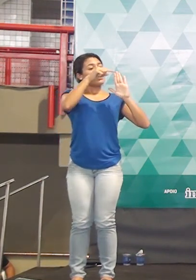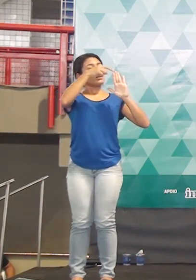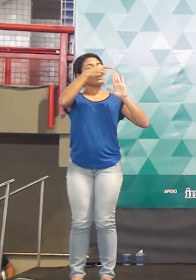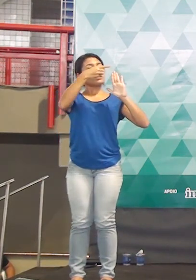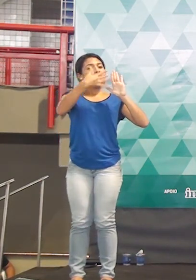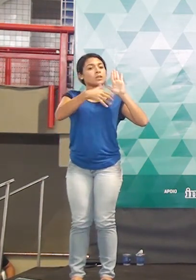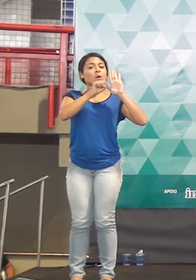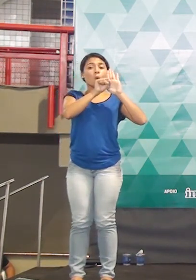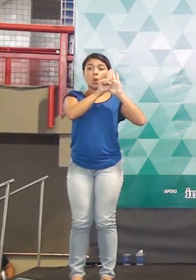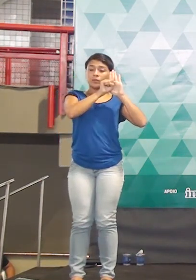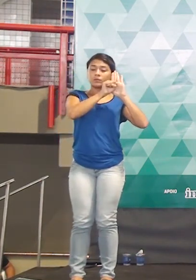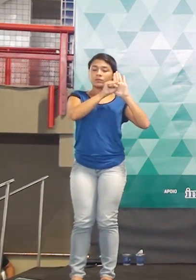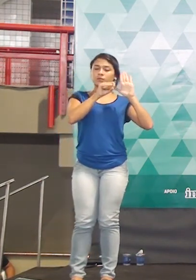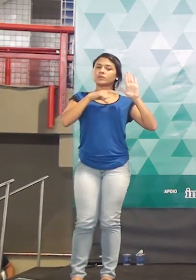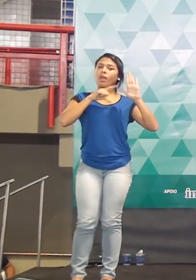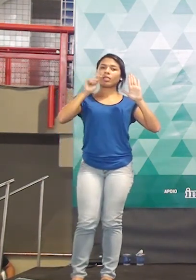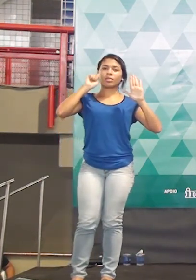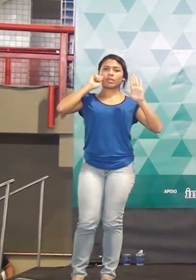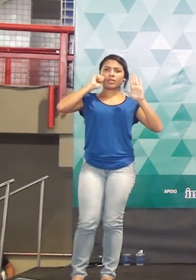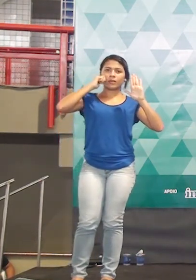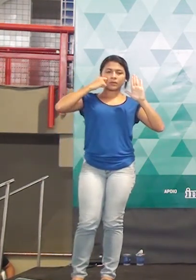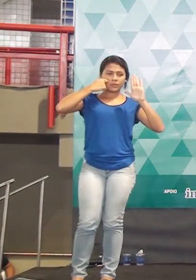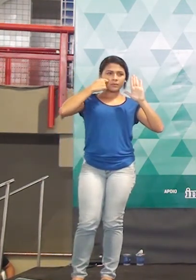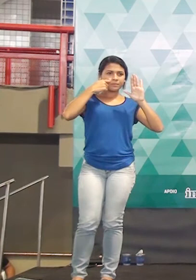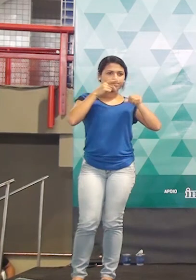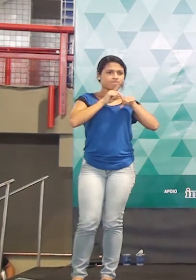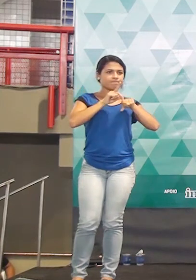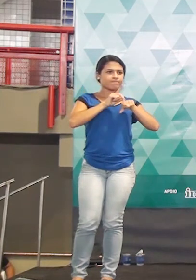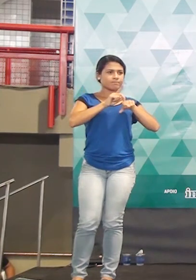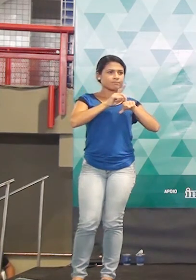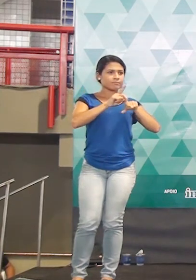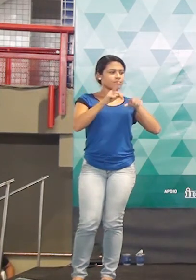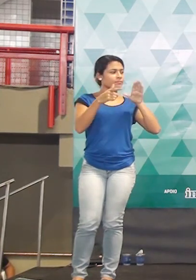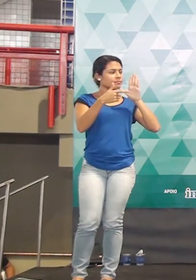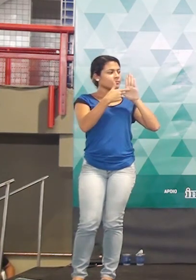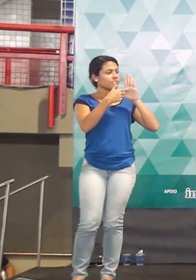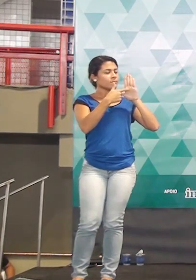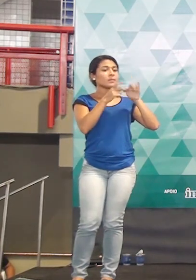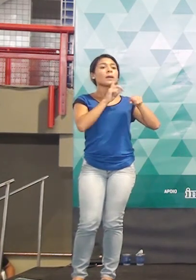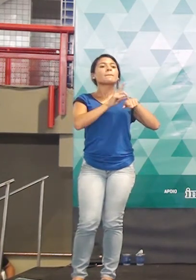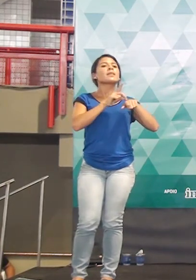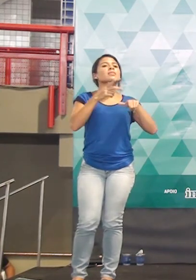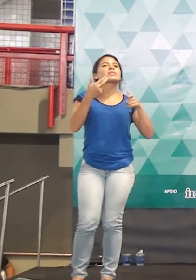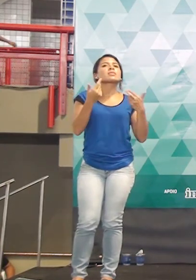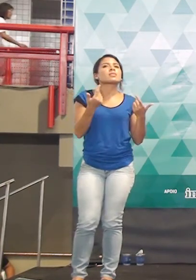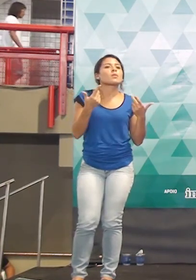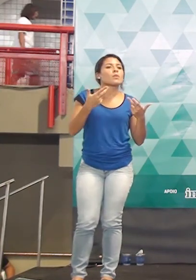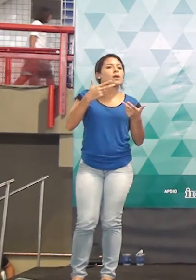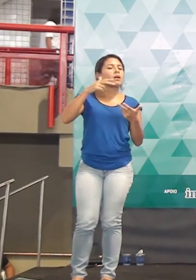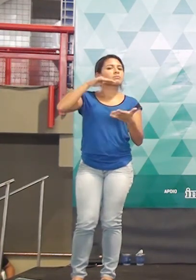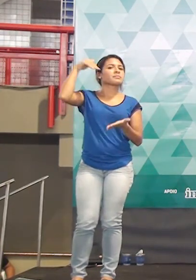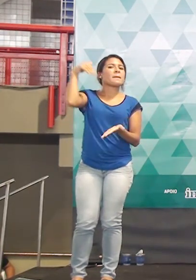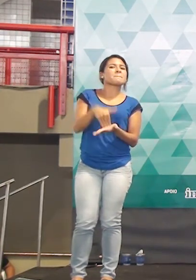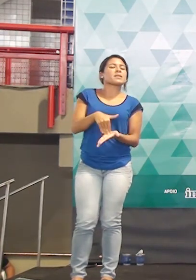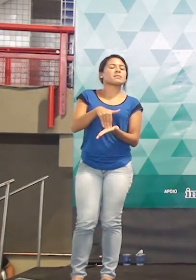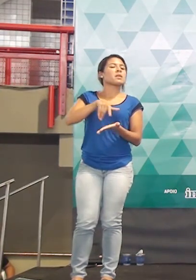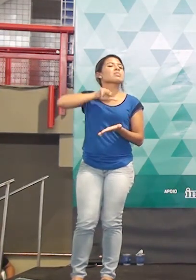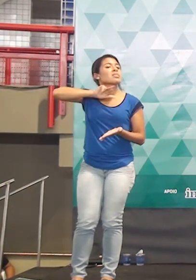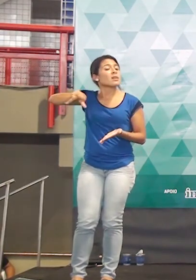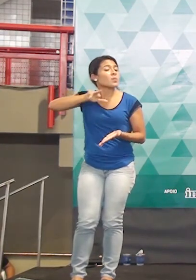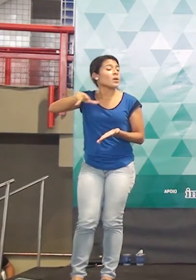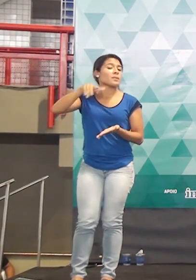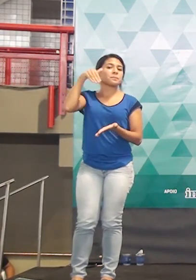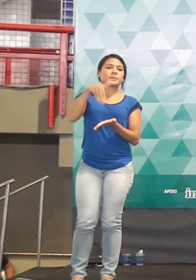está negritada. Não é porque seja o mínimo que é para você escrever. Não é isso.